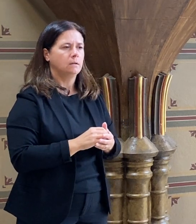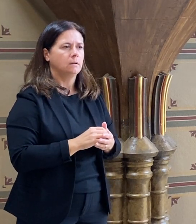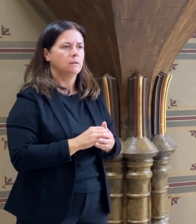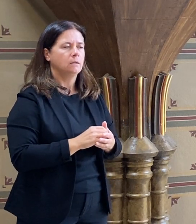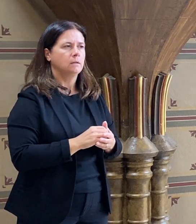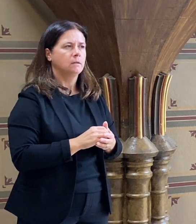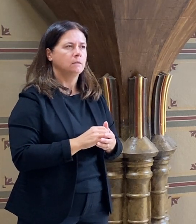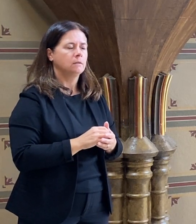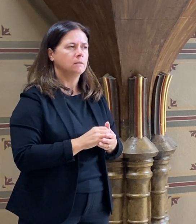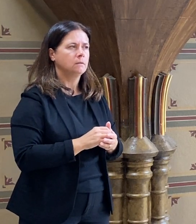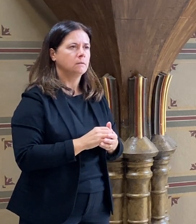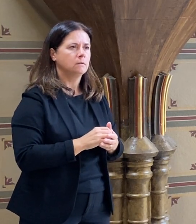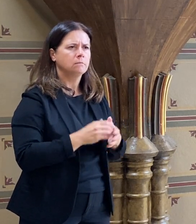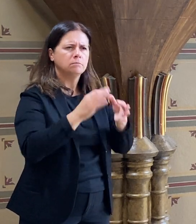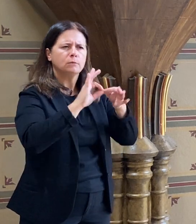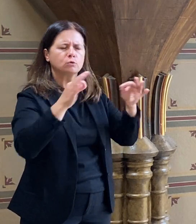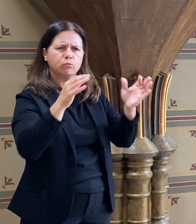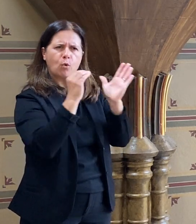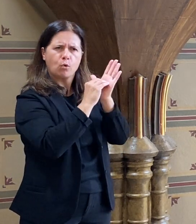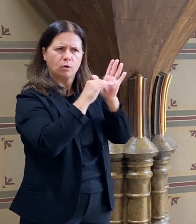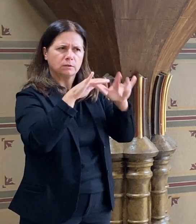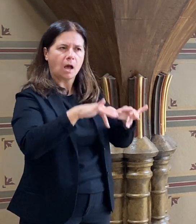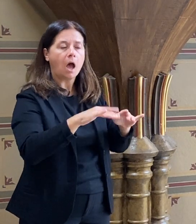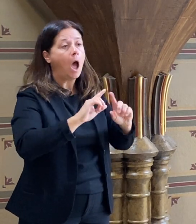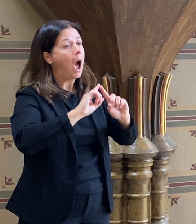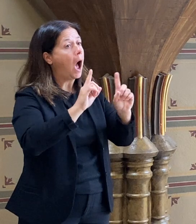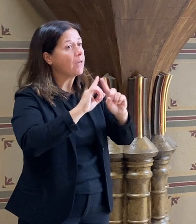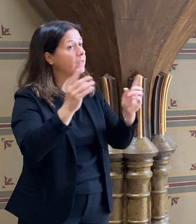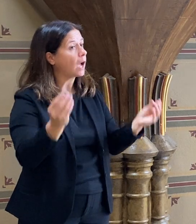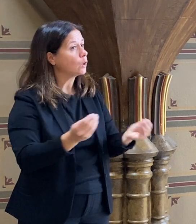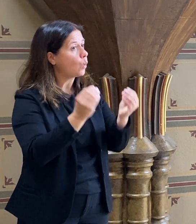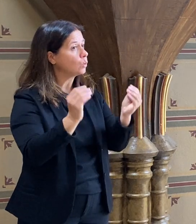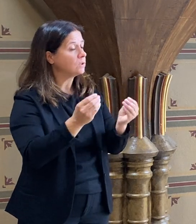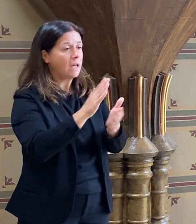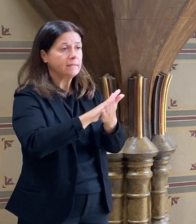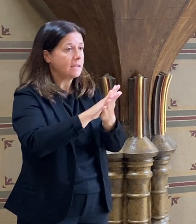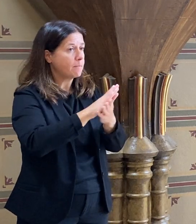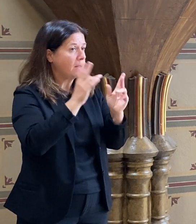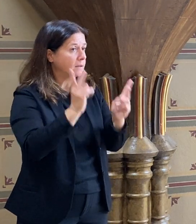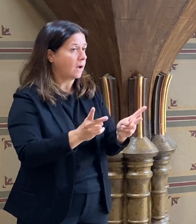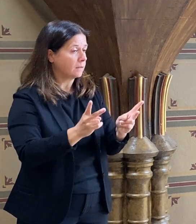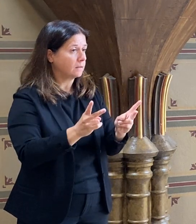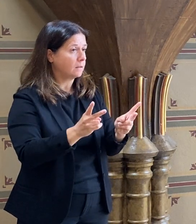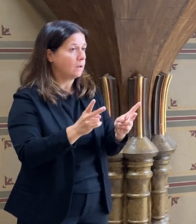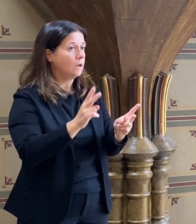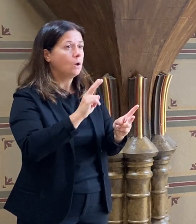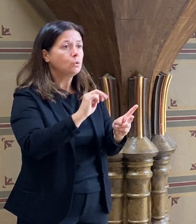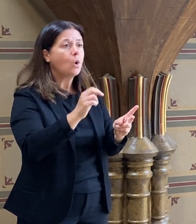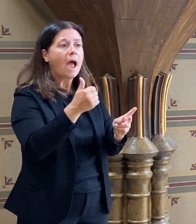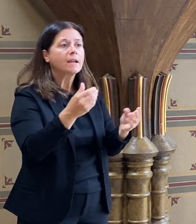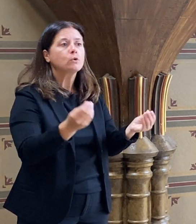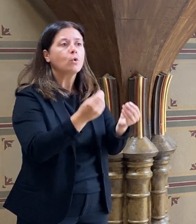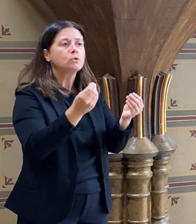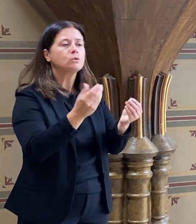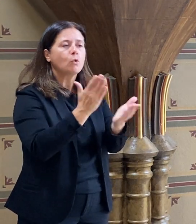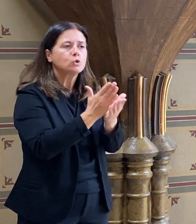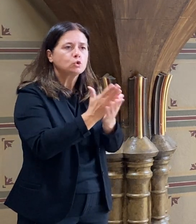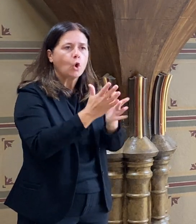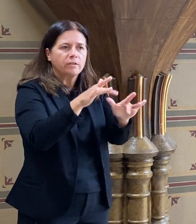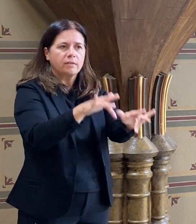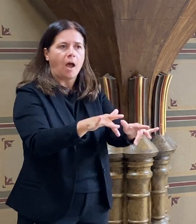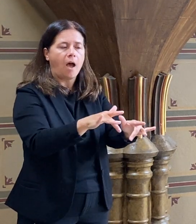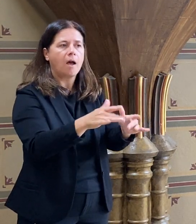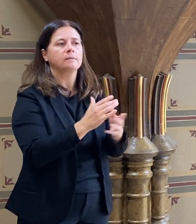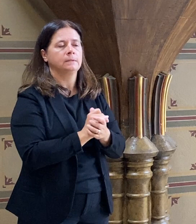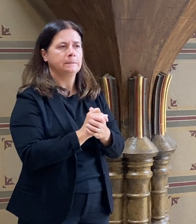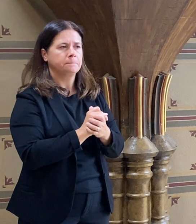passt. Einen anderen Grund kann niemand legen, außer dem, der gelegt ist. Welcher